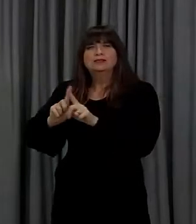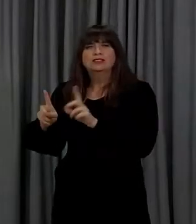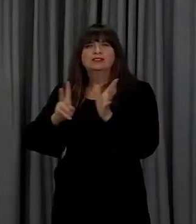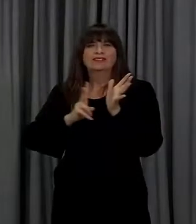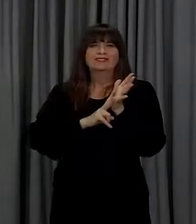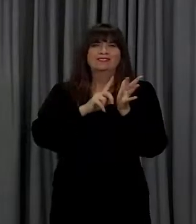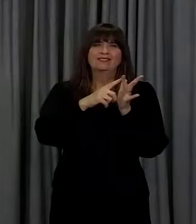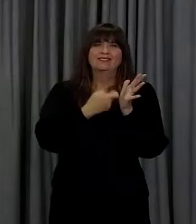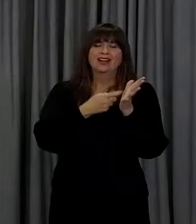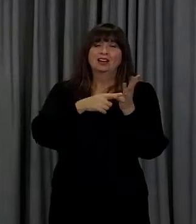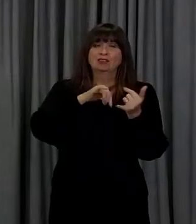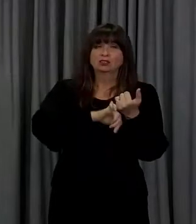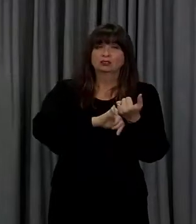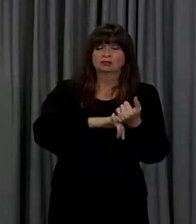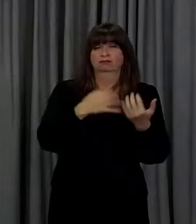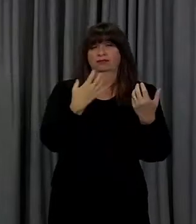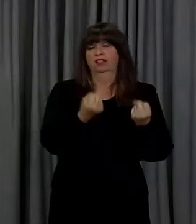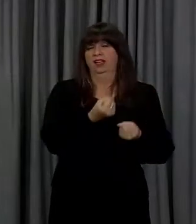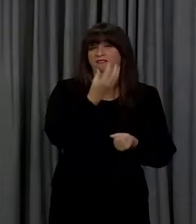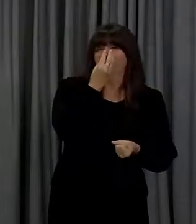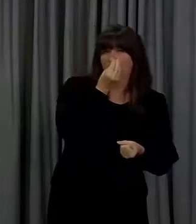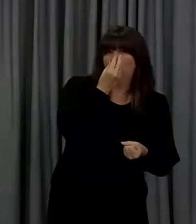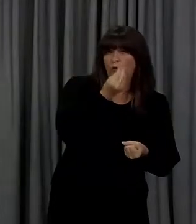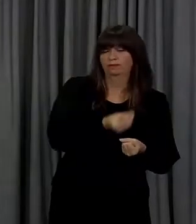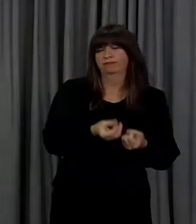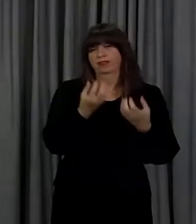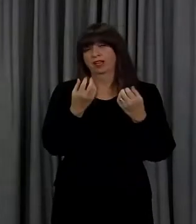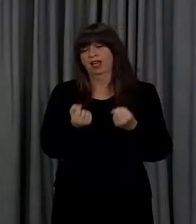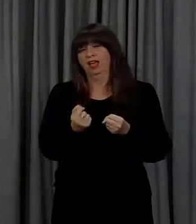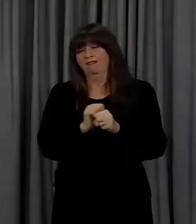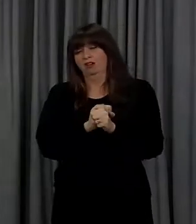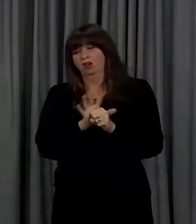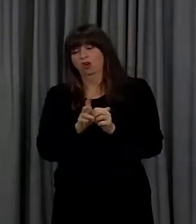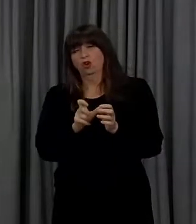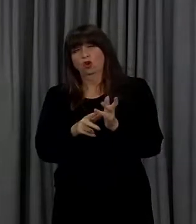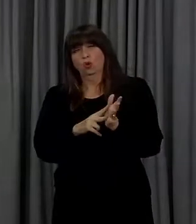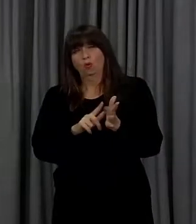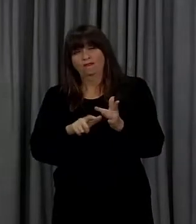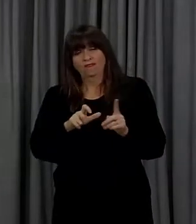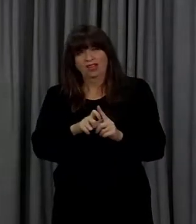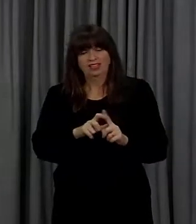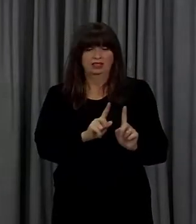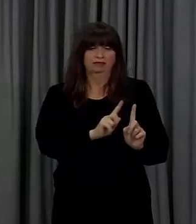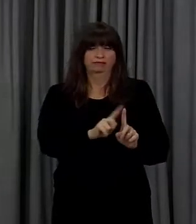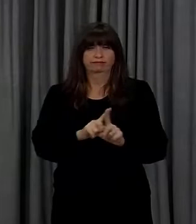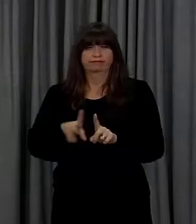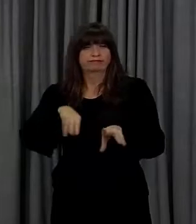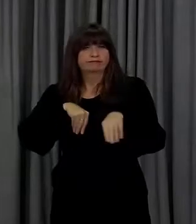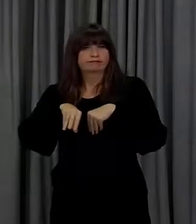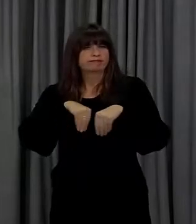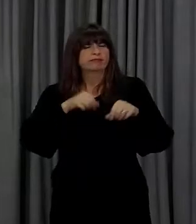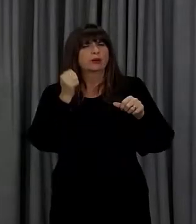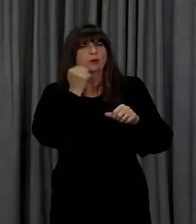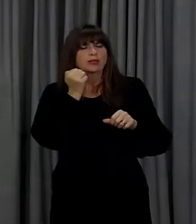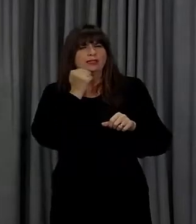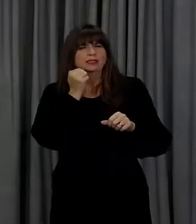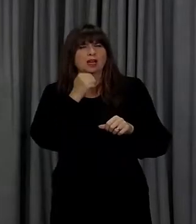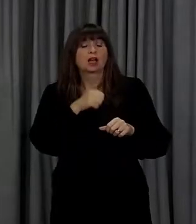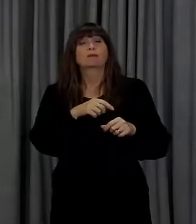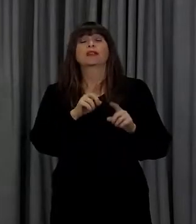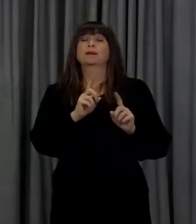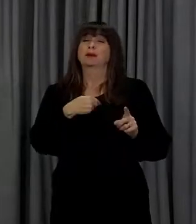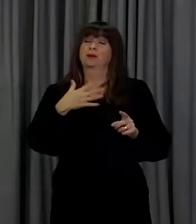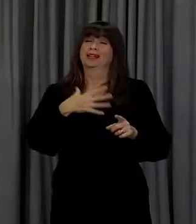fframwaith. I ni wedi sicrhau y bydd ymgyrch i roi gwybod i bobl gallen nhw defnyddio NHS